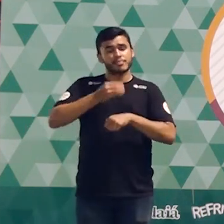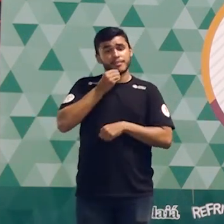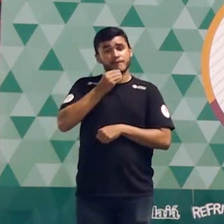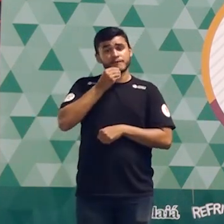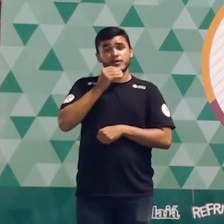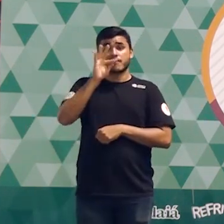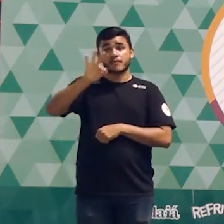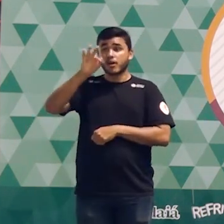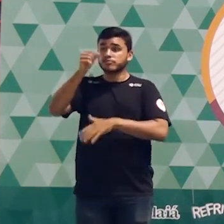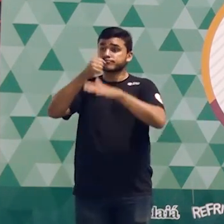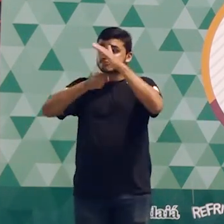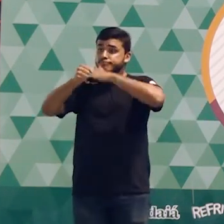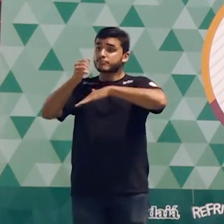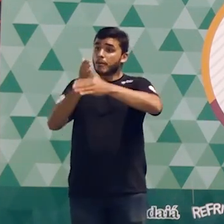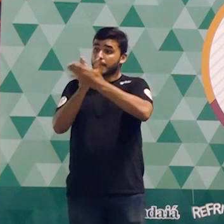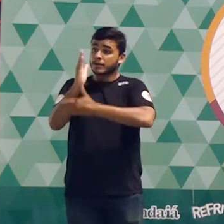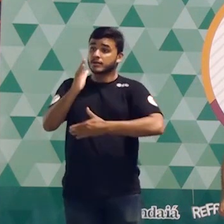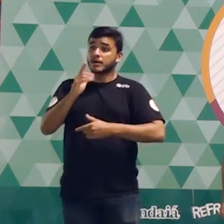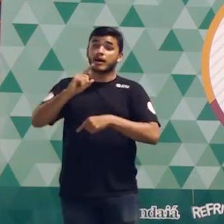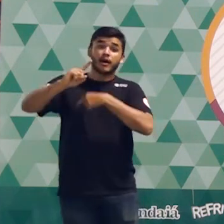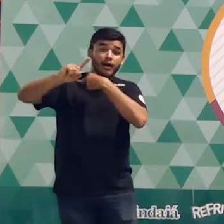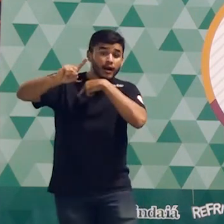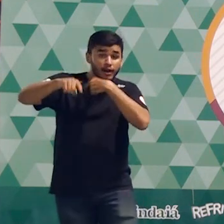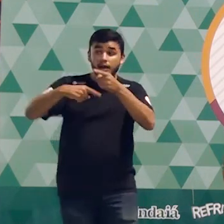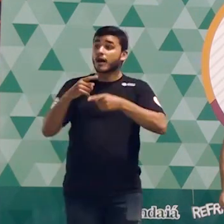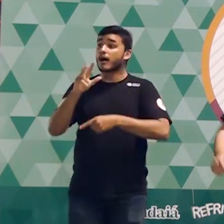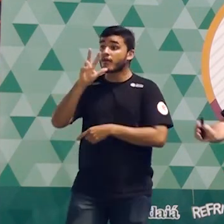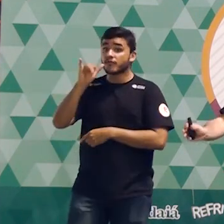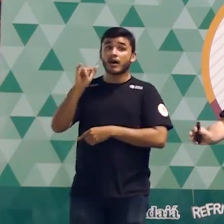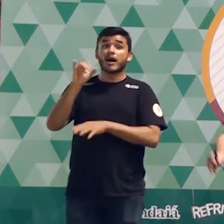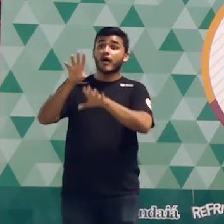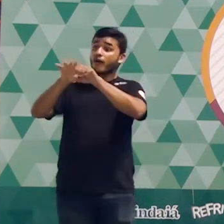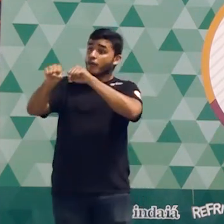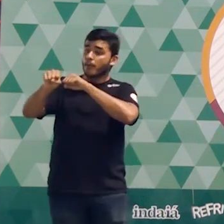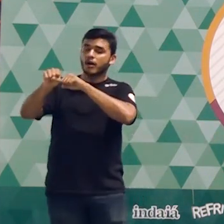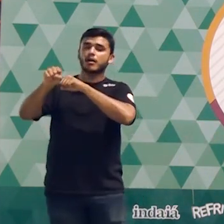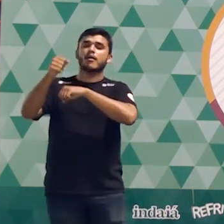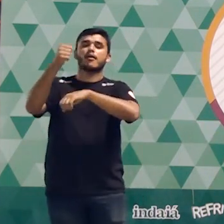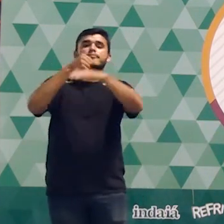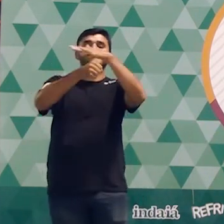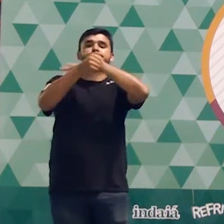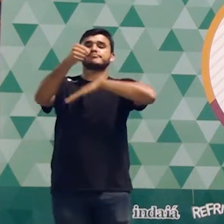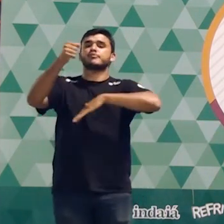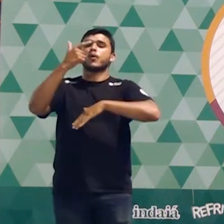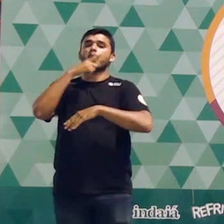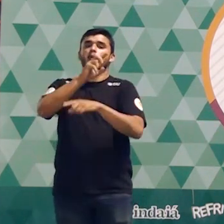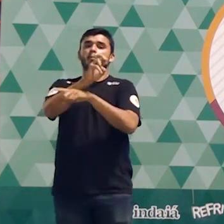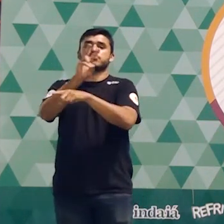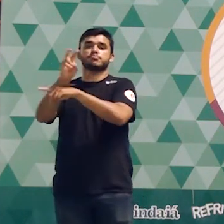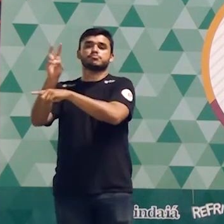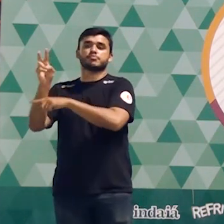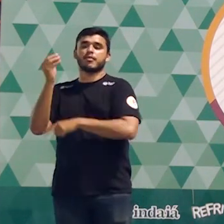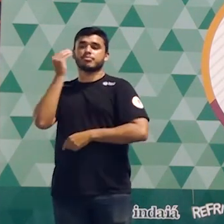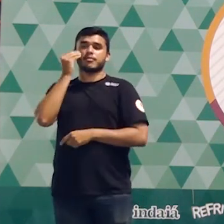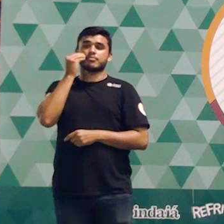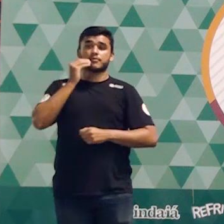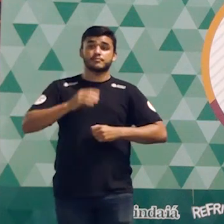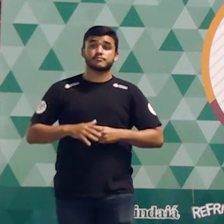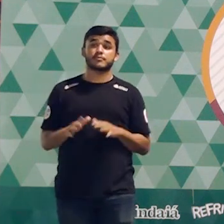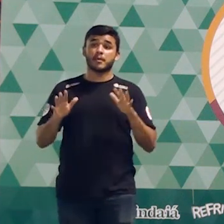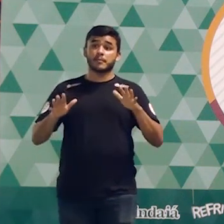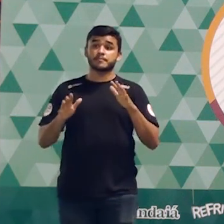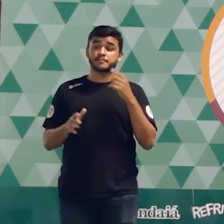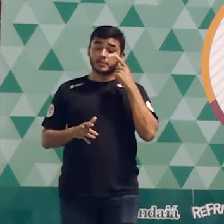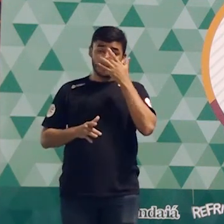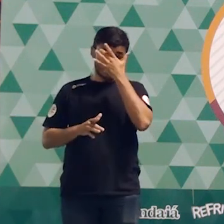preparando para se tornar uma mão de obra qualificada pós-universidade. Às vezes não dá, mas essa é a ideia. Os aposentados também são